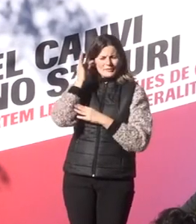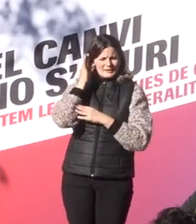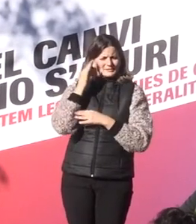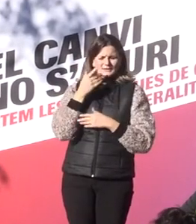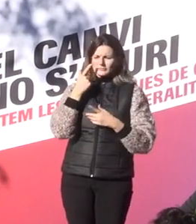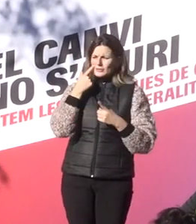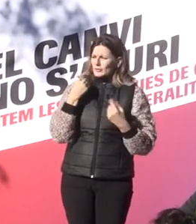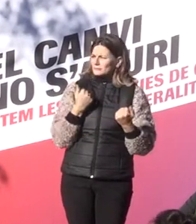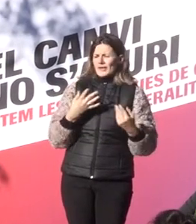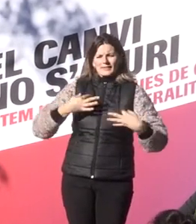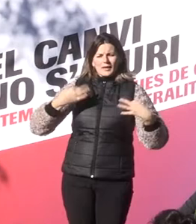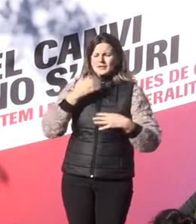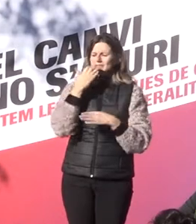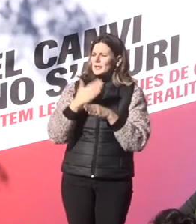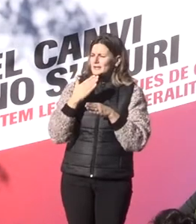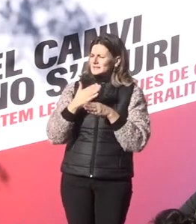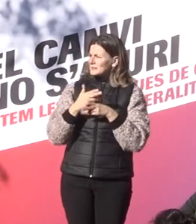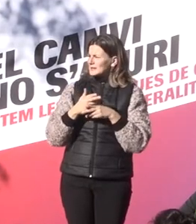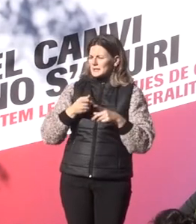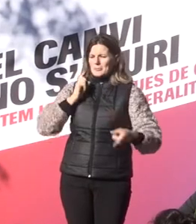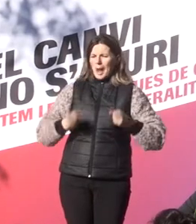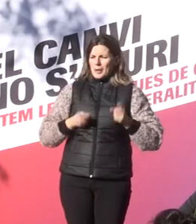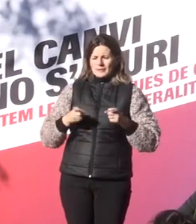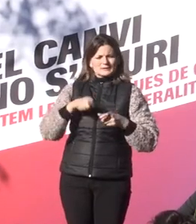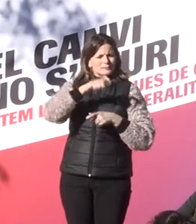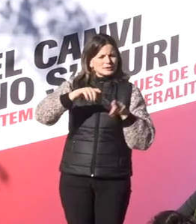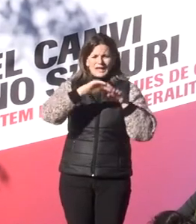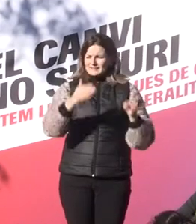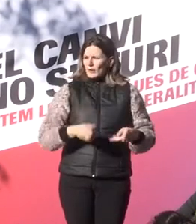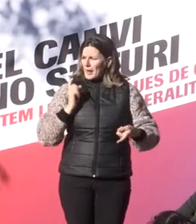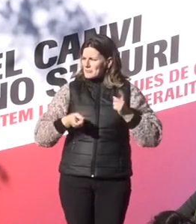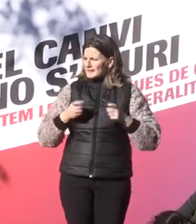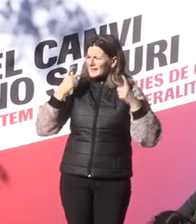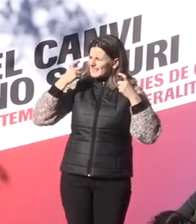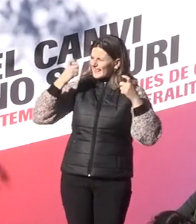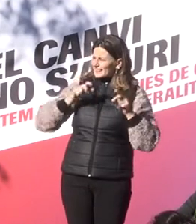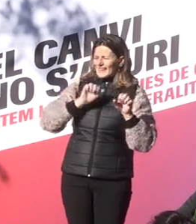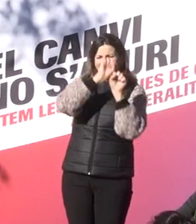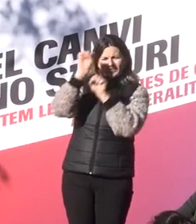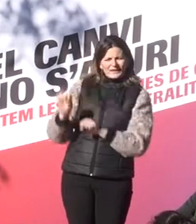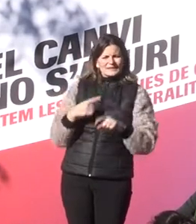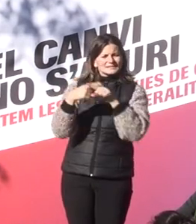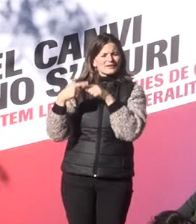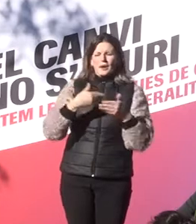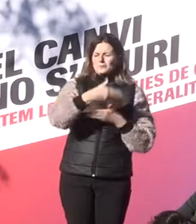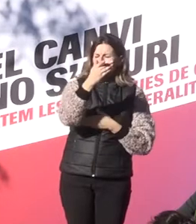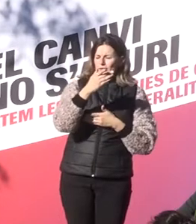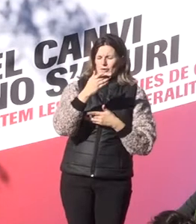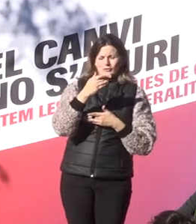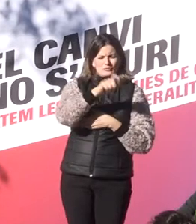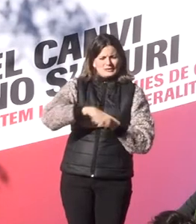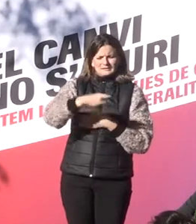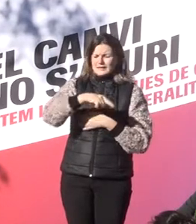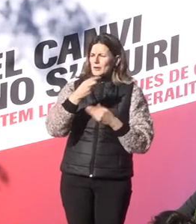vez que en méxico la gente de la taula permex y defiende periodistas que son amenazados que